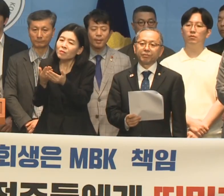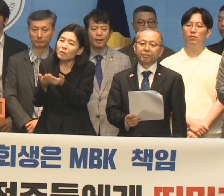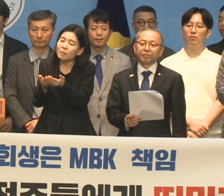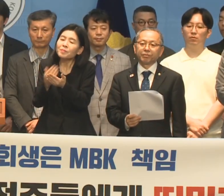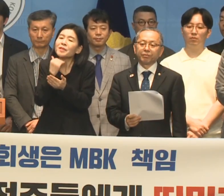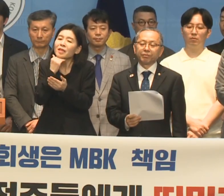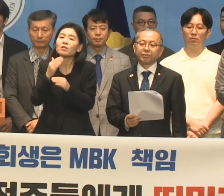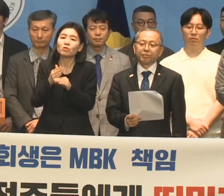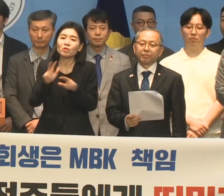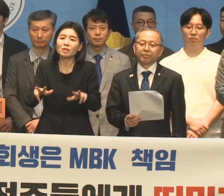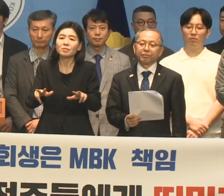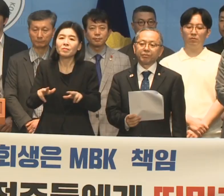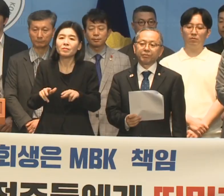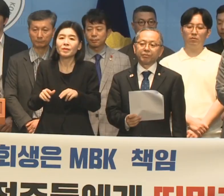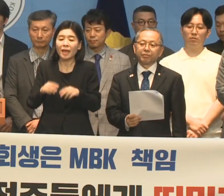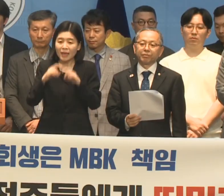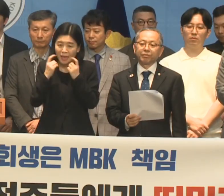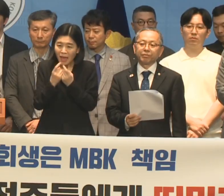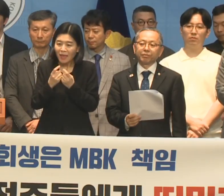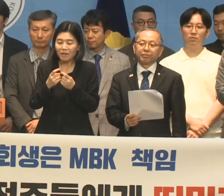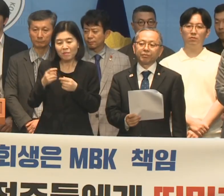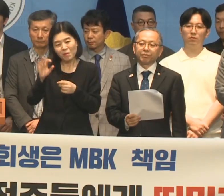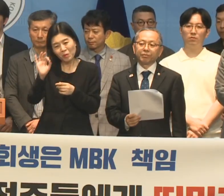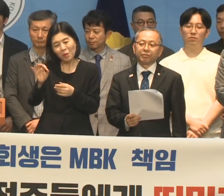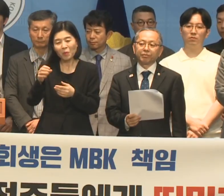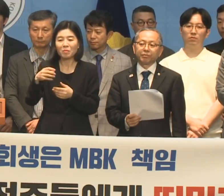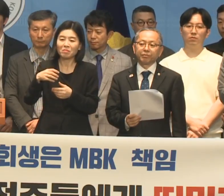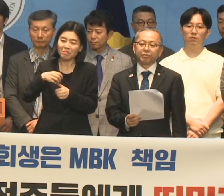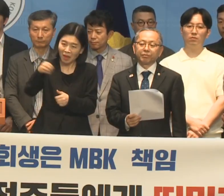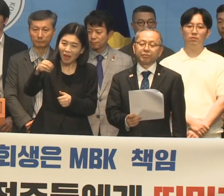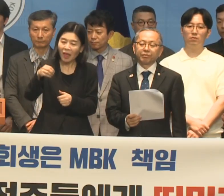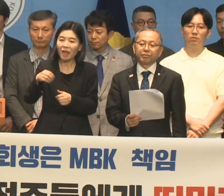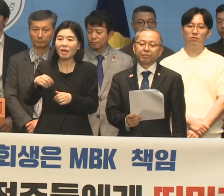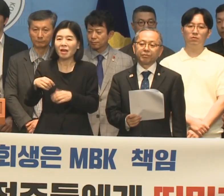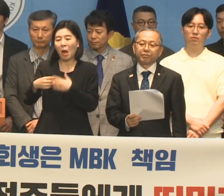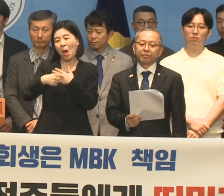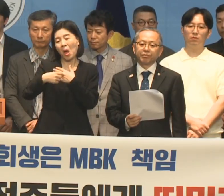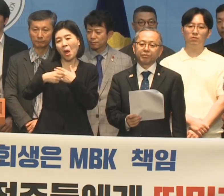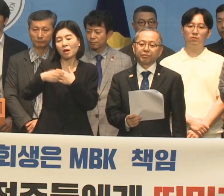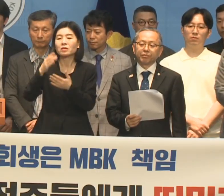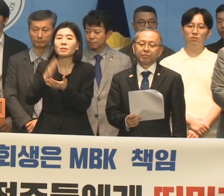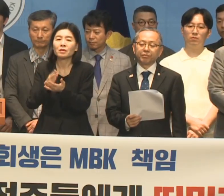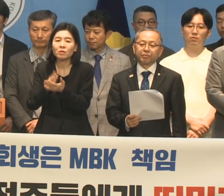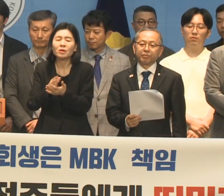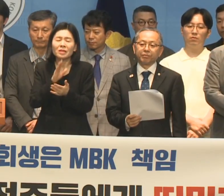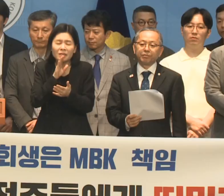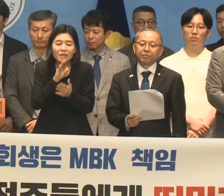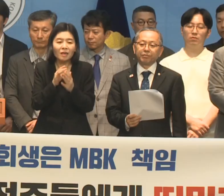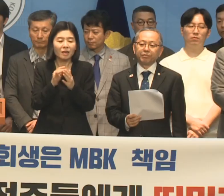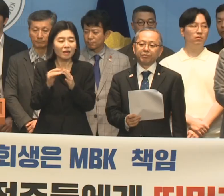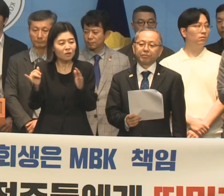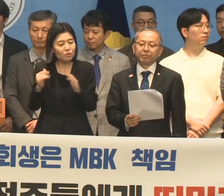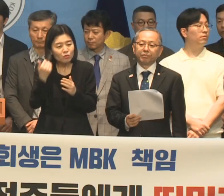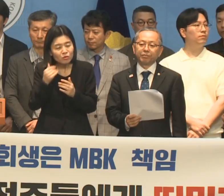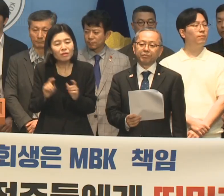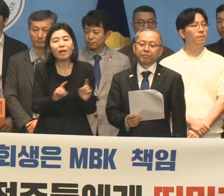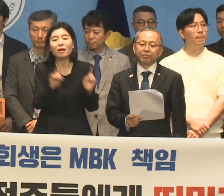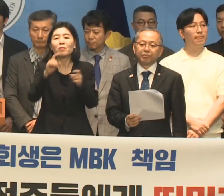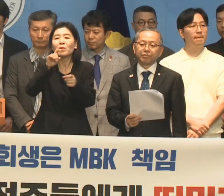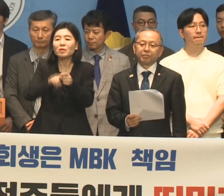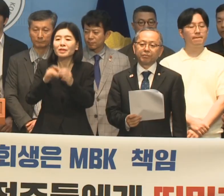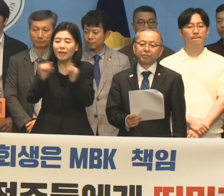없는 회생 계획은 이제 그만하시고 사람을 살리는 진정한 정상화를 위한 행동을 보여주시기를 간곡하게